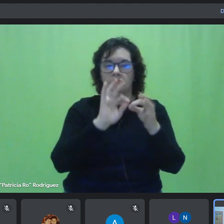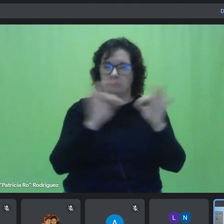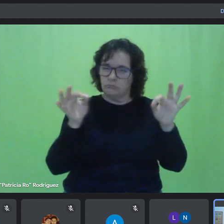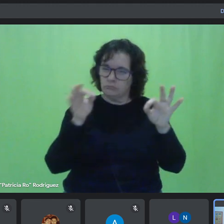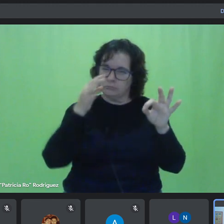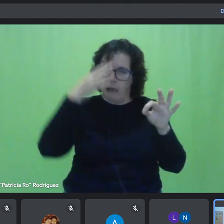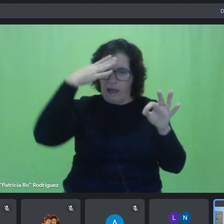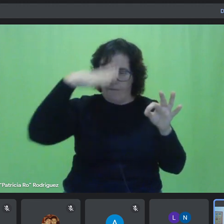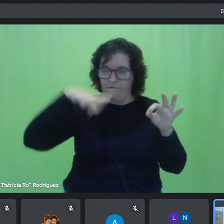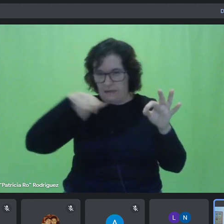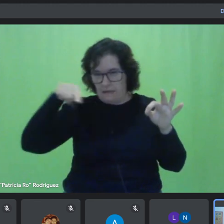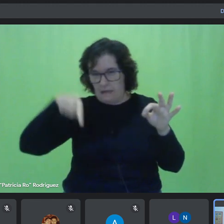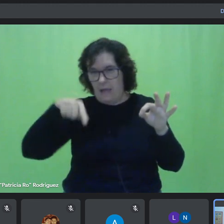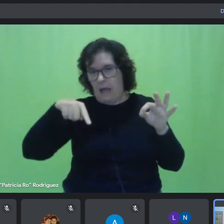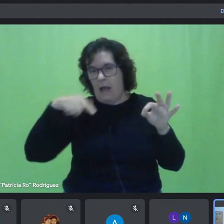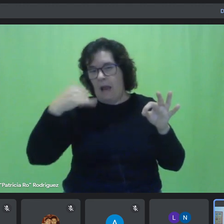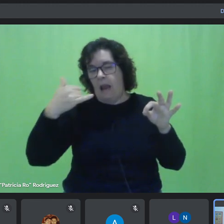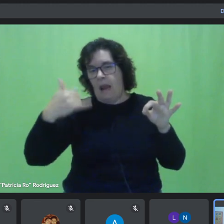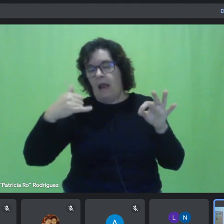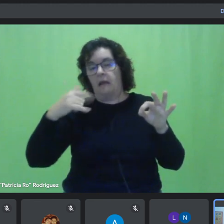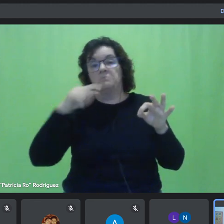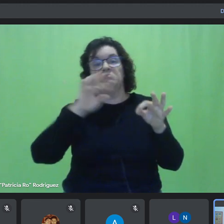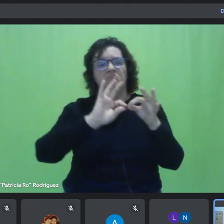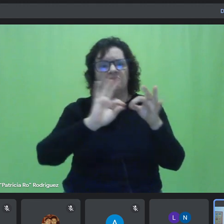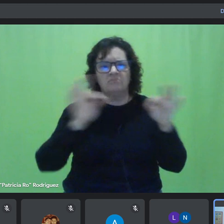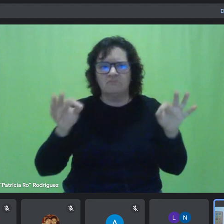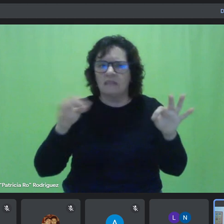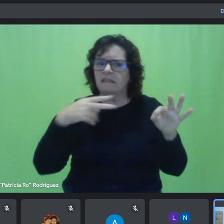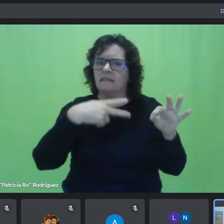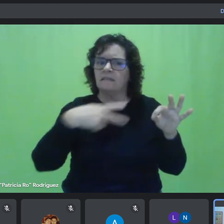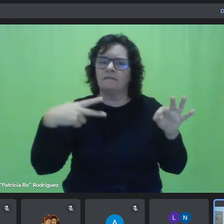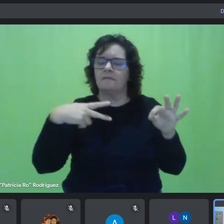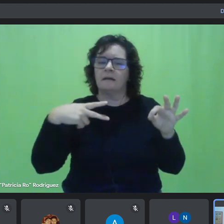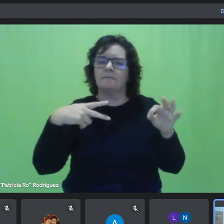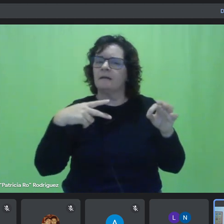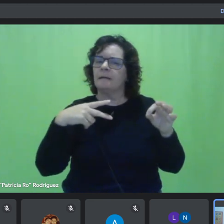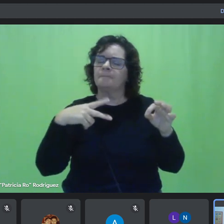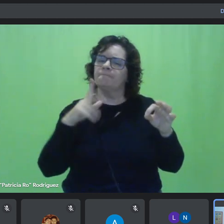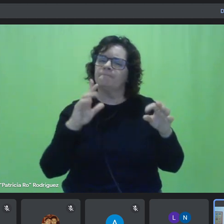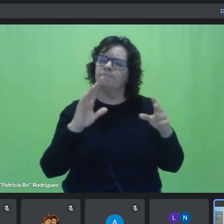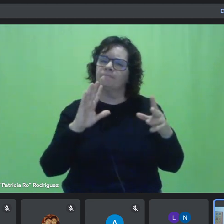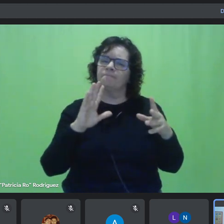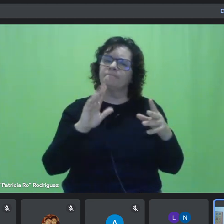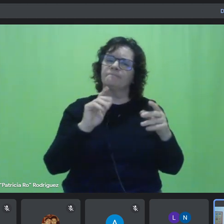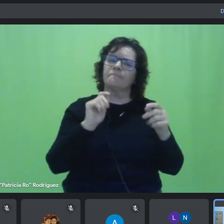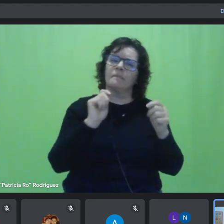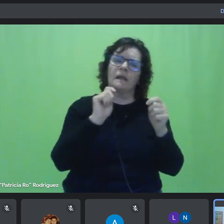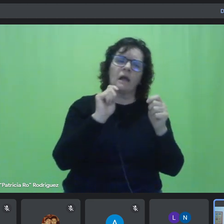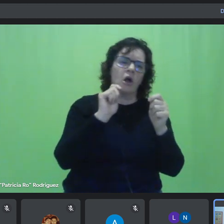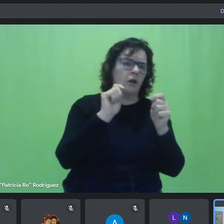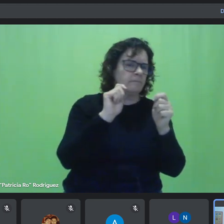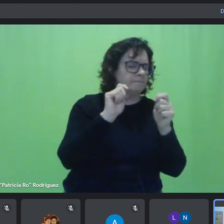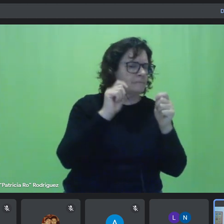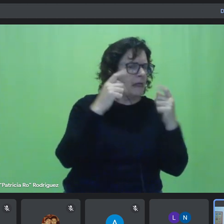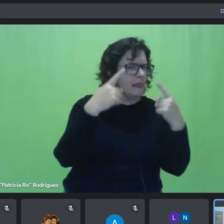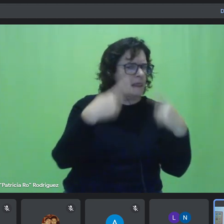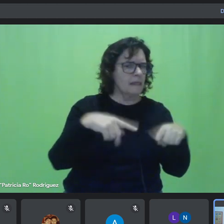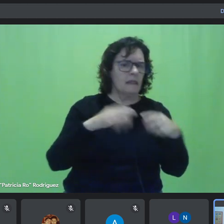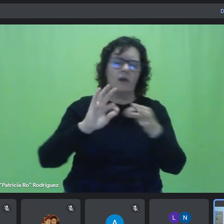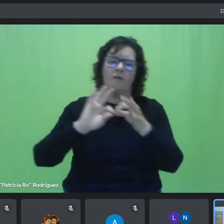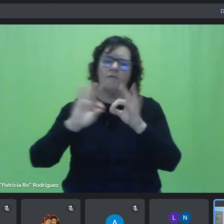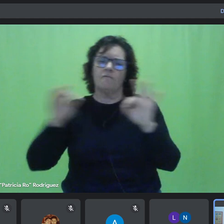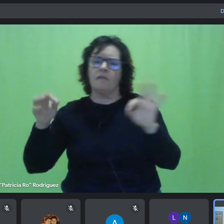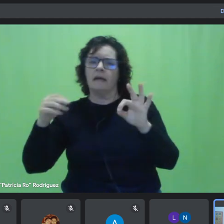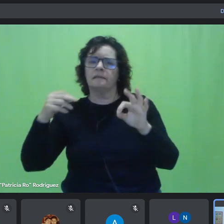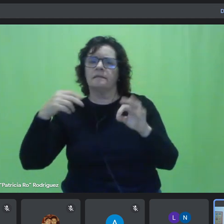frase verbal no hay cambios significativos como con la frase nominal. Entonces, el orden en que se